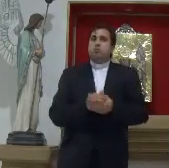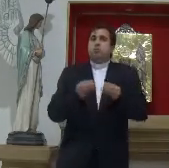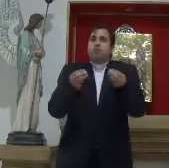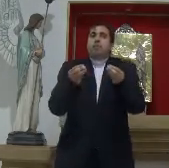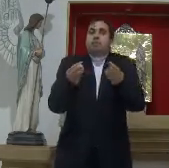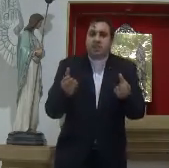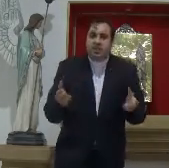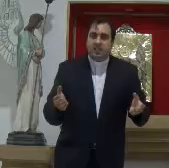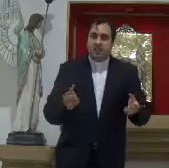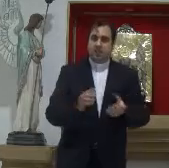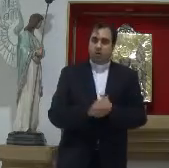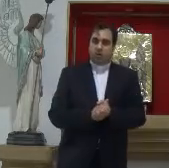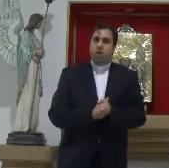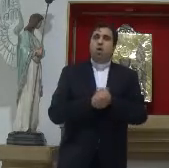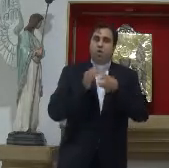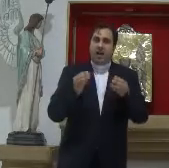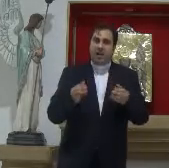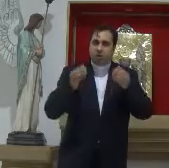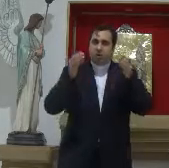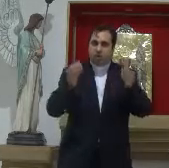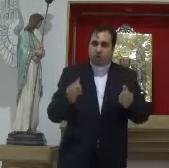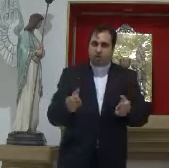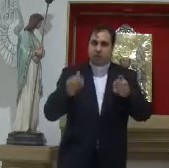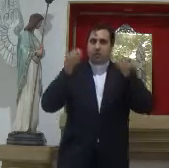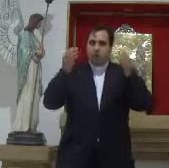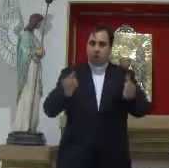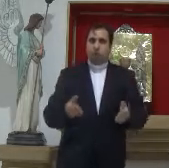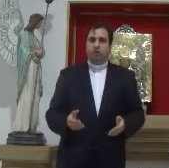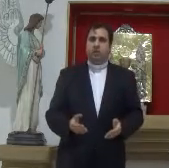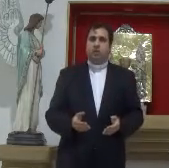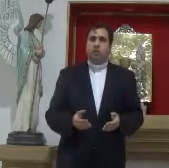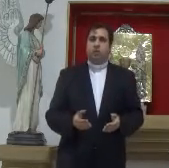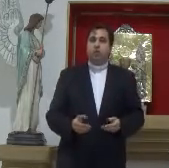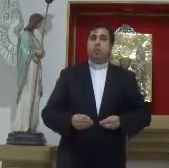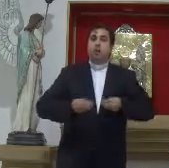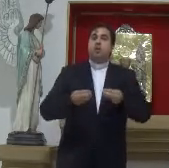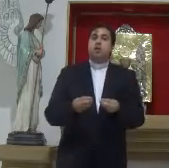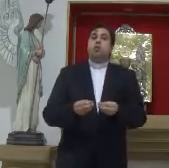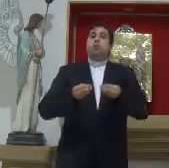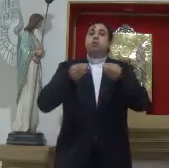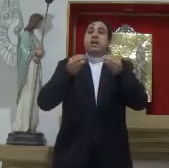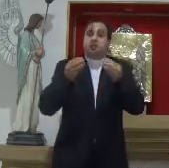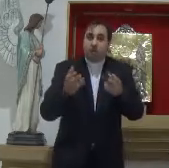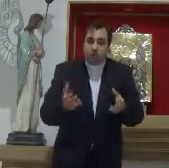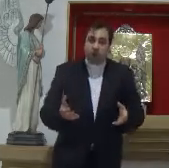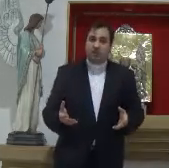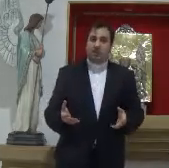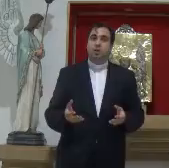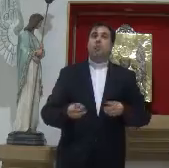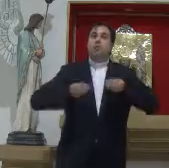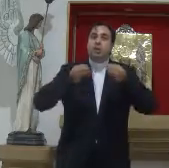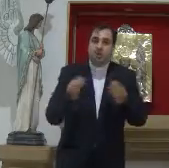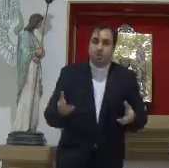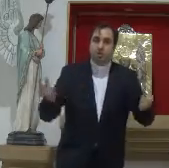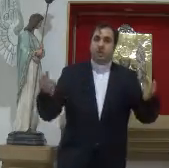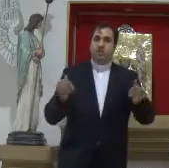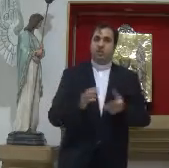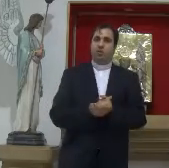pero te sigues al señor un laico comprometido coordinador del grupo es un servidor del señor pero seguimos es el señor